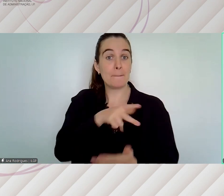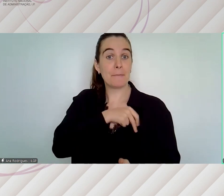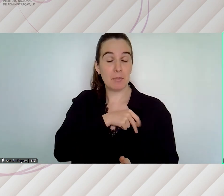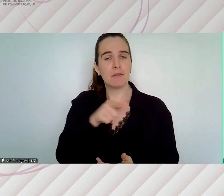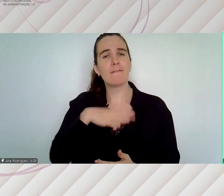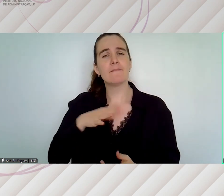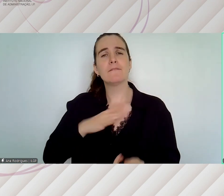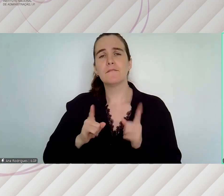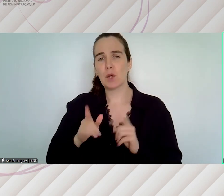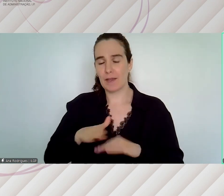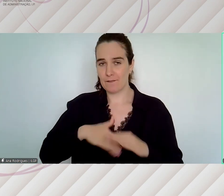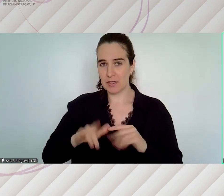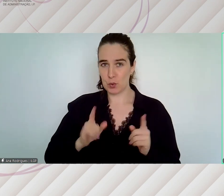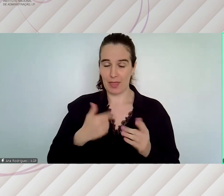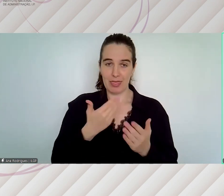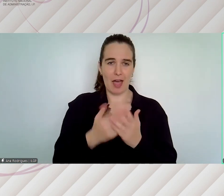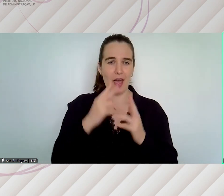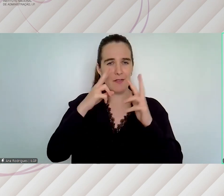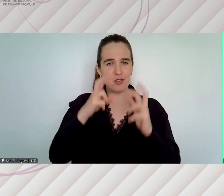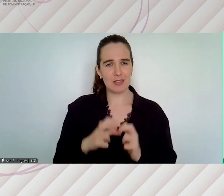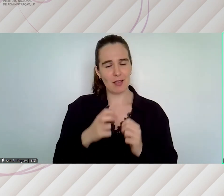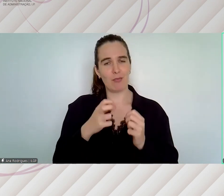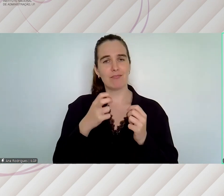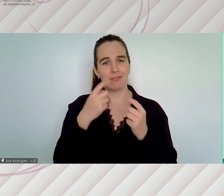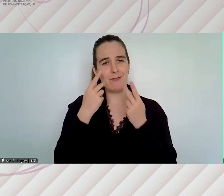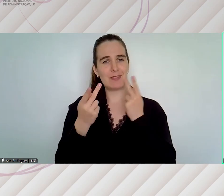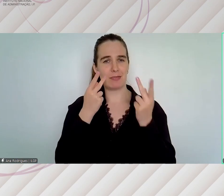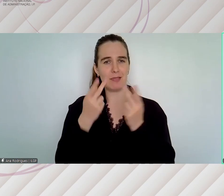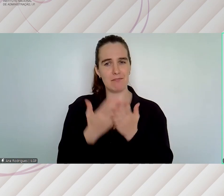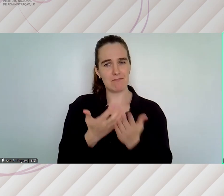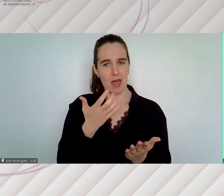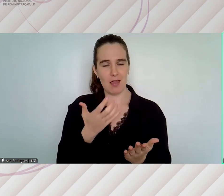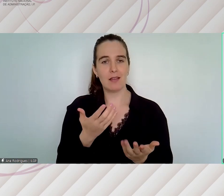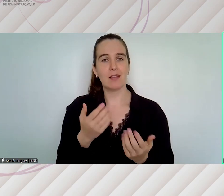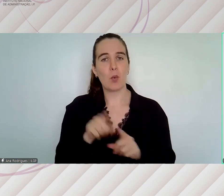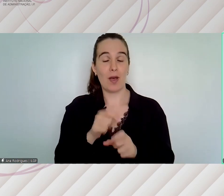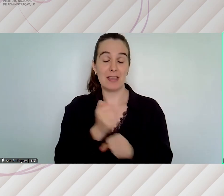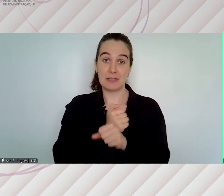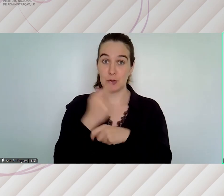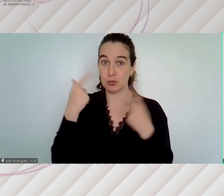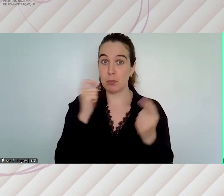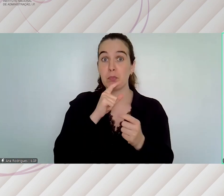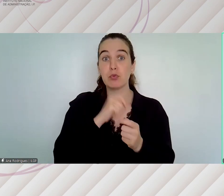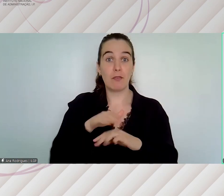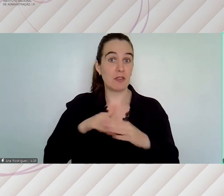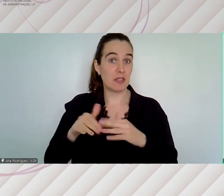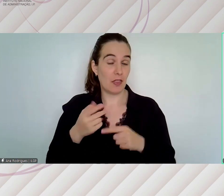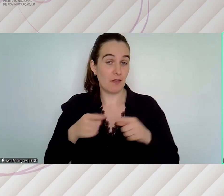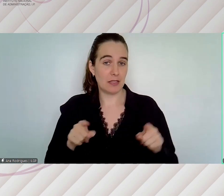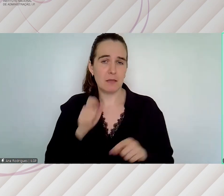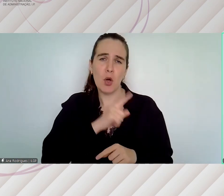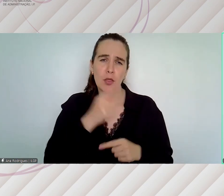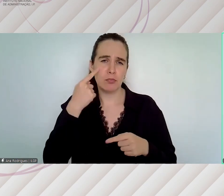dar visibilidade ao trabalho de investigação que pode fazer a diferença nos serviços públicos, seja nas políticas públicas,